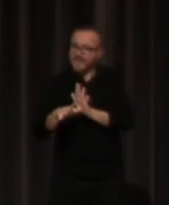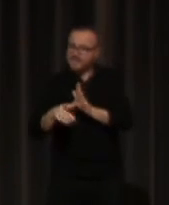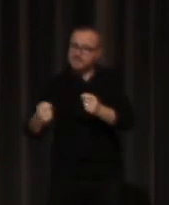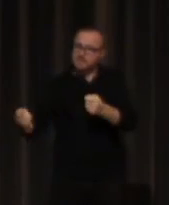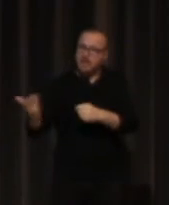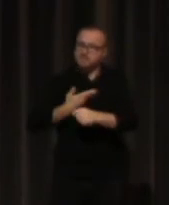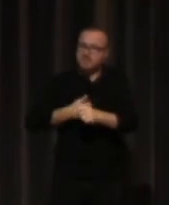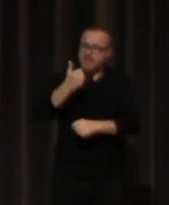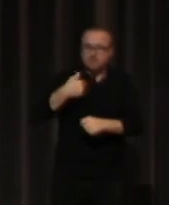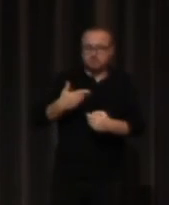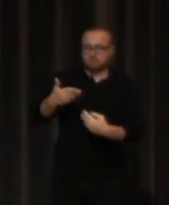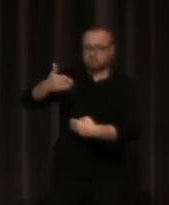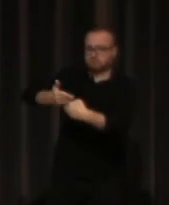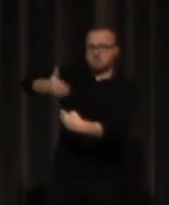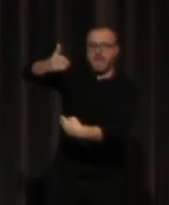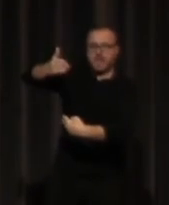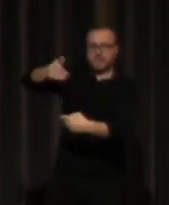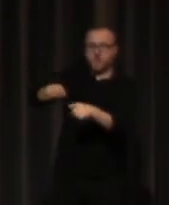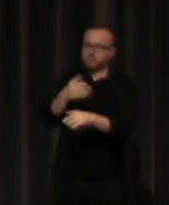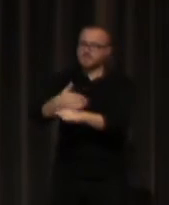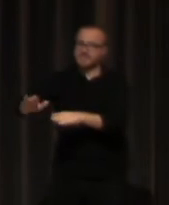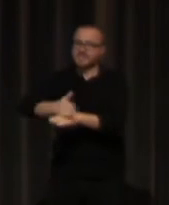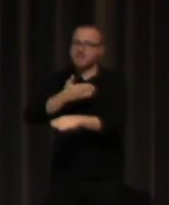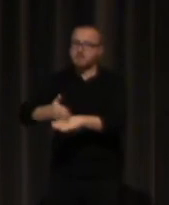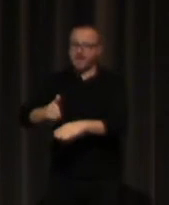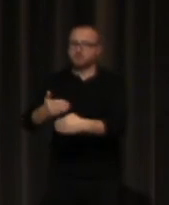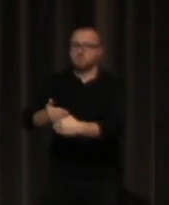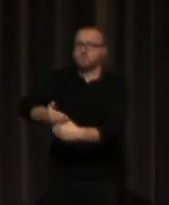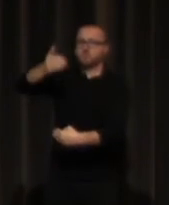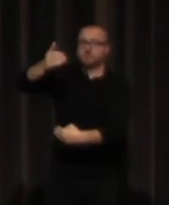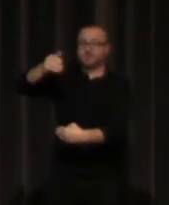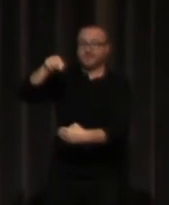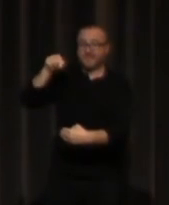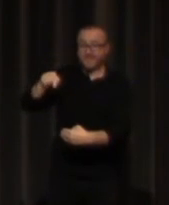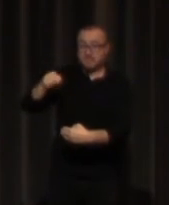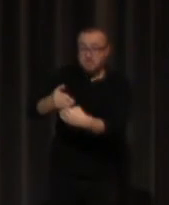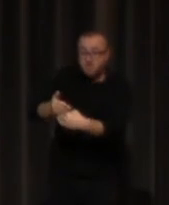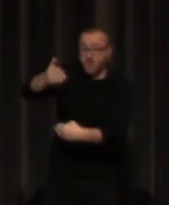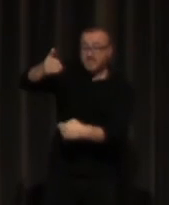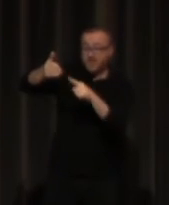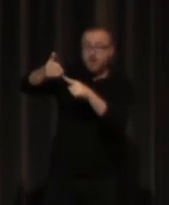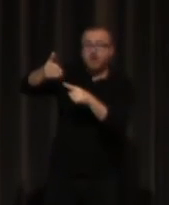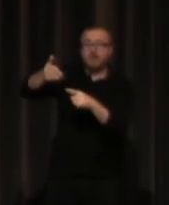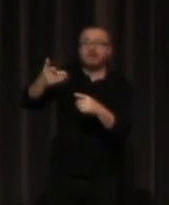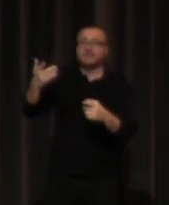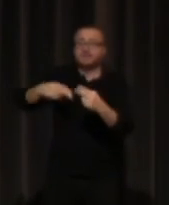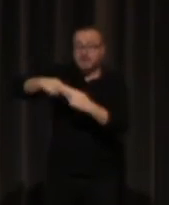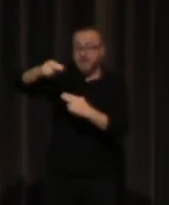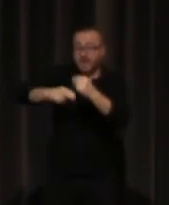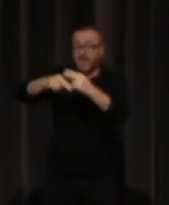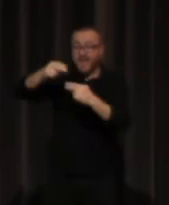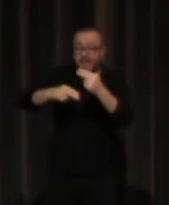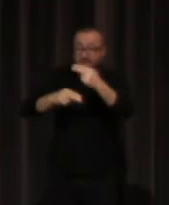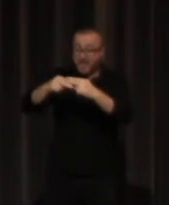paret translúcida, un mur, una separació i aquesta paret li podríem dir que són les paraules.